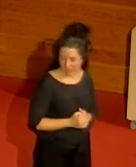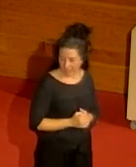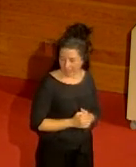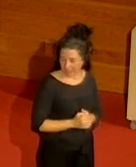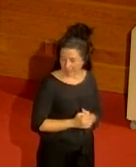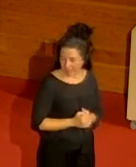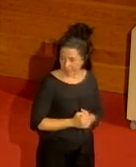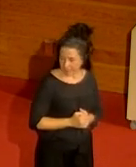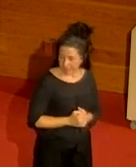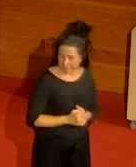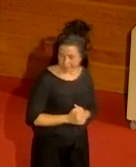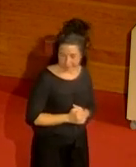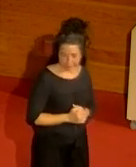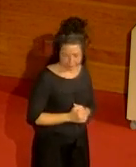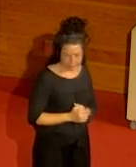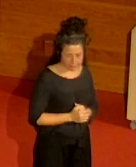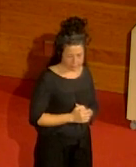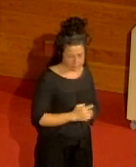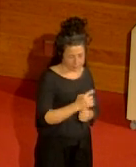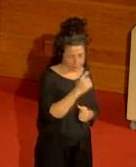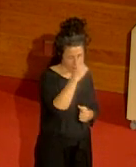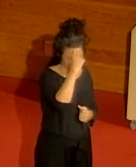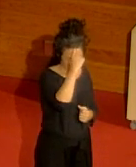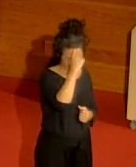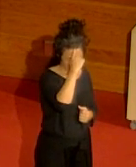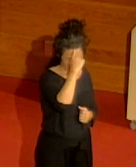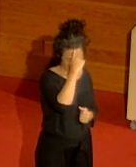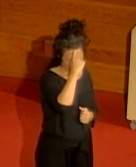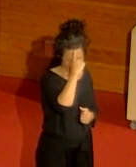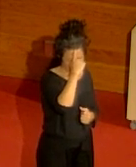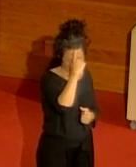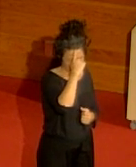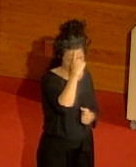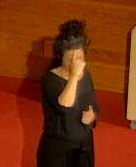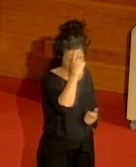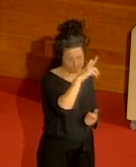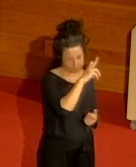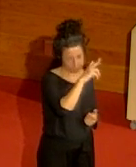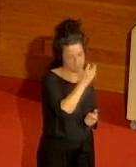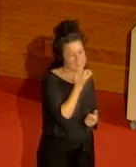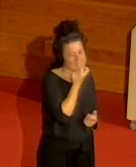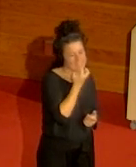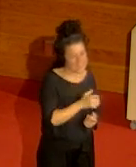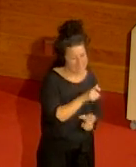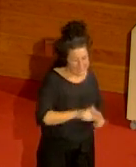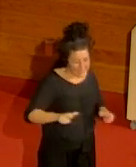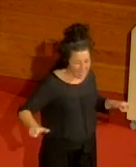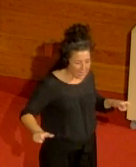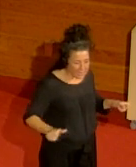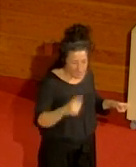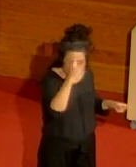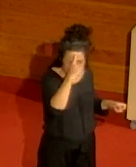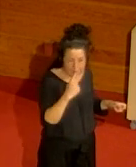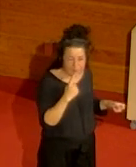qué perfil de de israelí de nuevo ciudadano israelí llegó